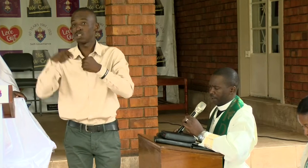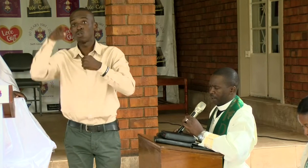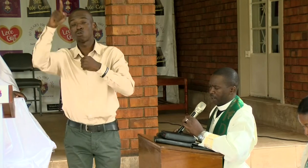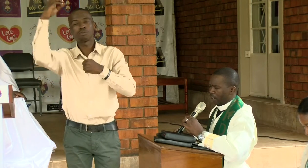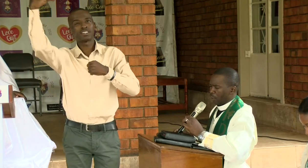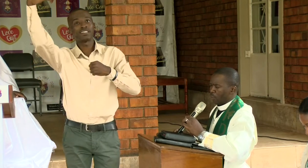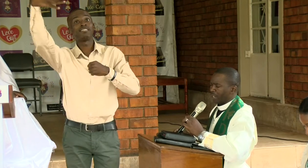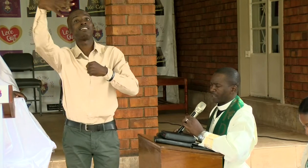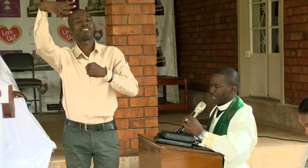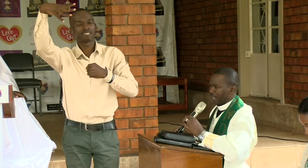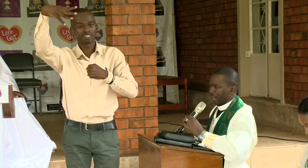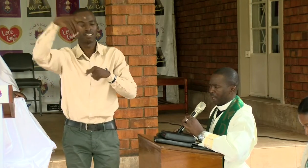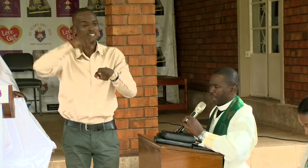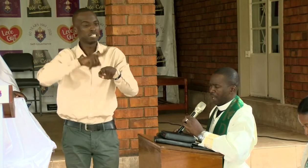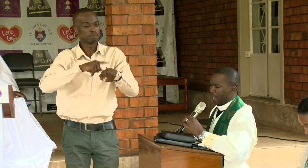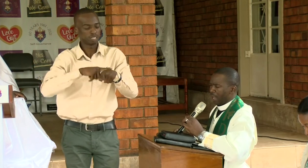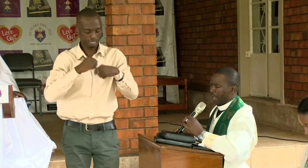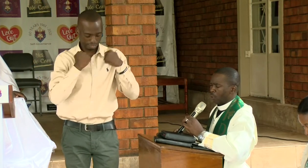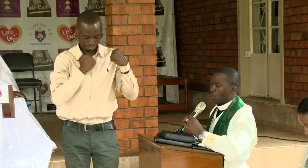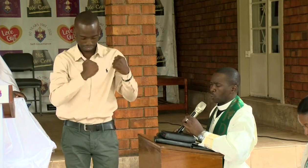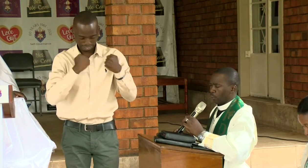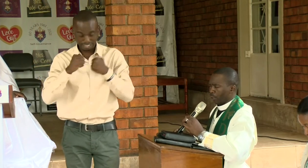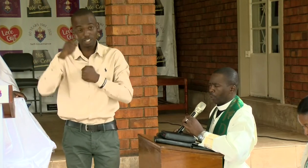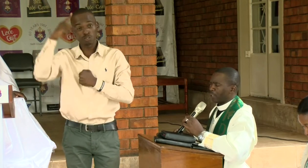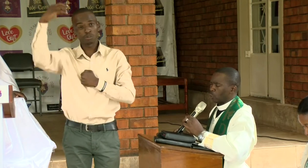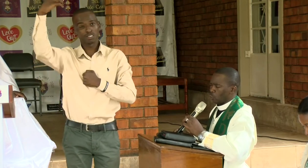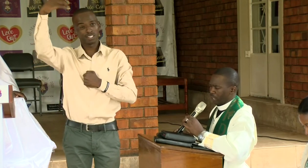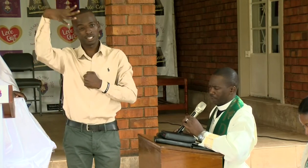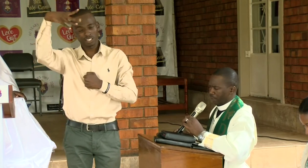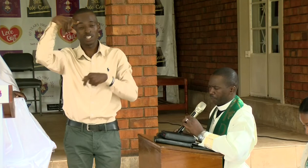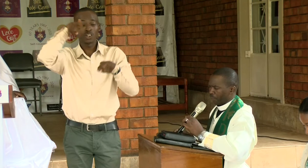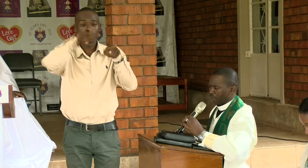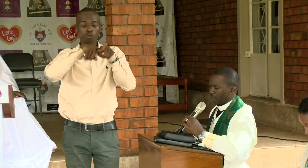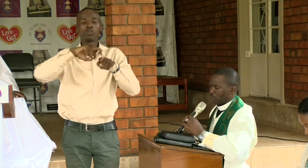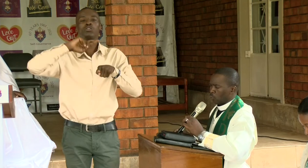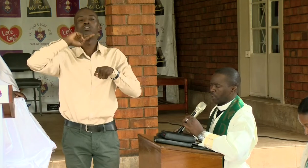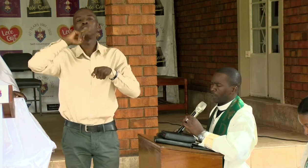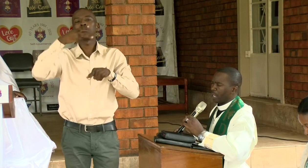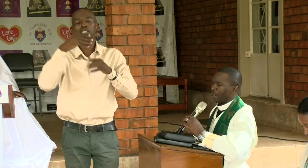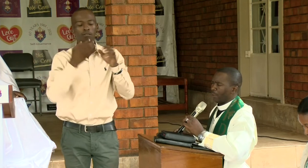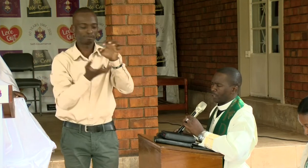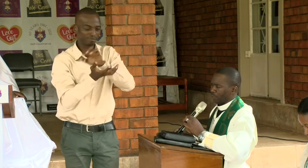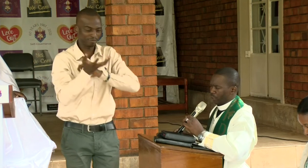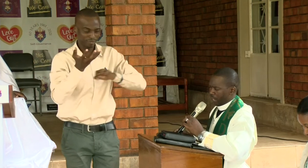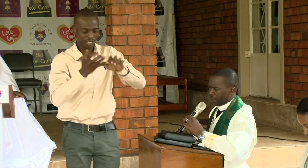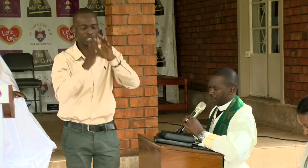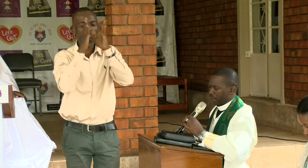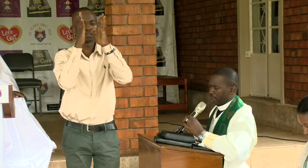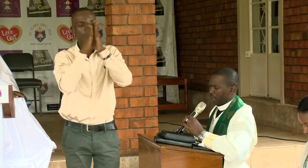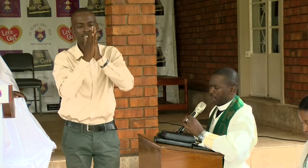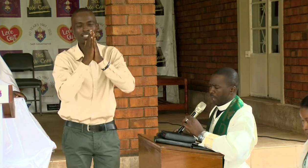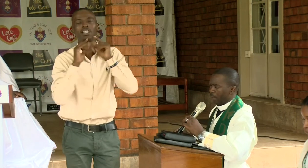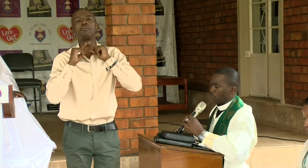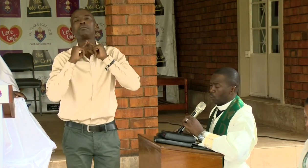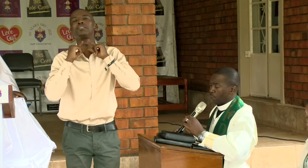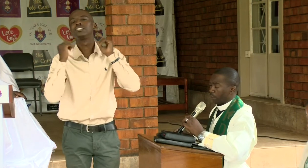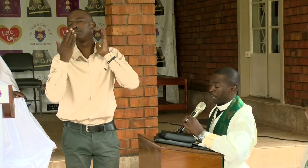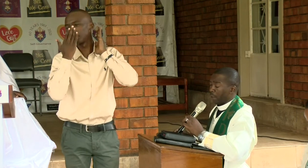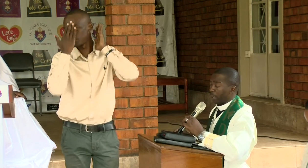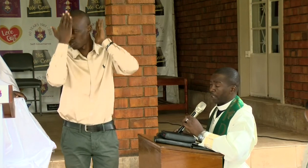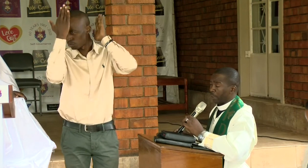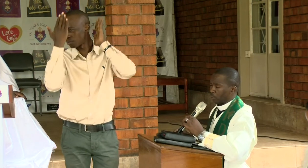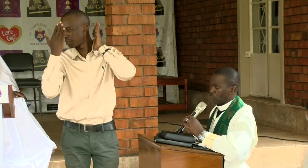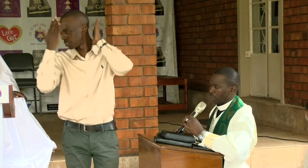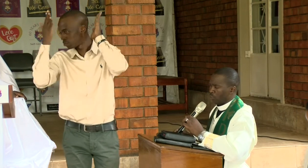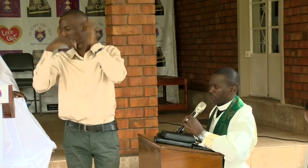ekitangaala mu kaseera ak'okusobera obeere ekyokuddamu tusabidde abalabirizi bonna abali ku mulimu